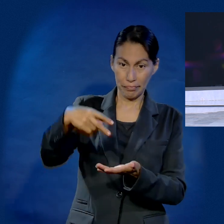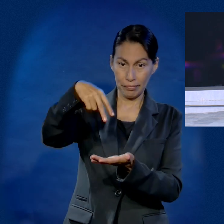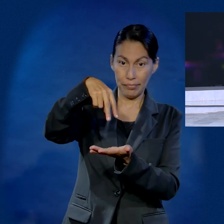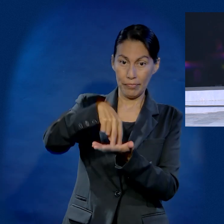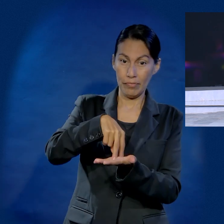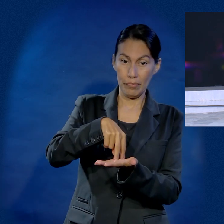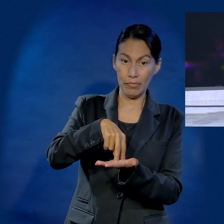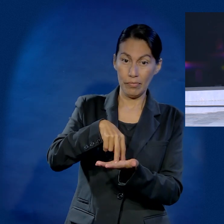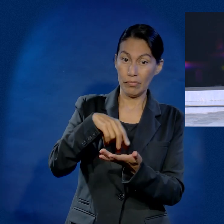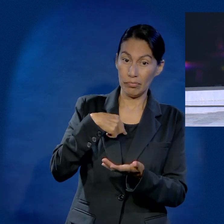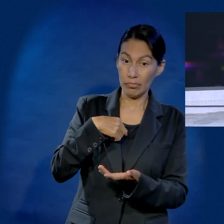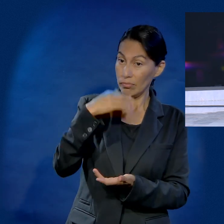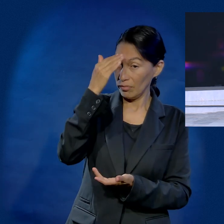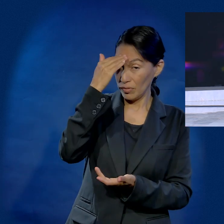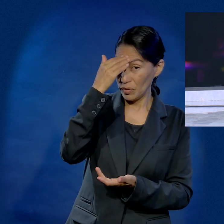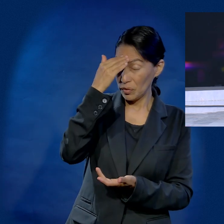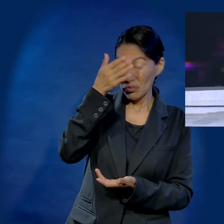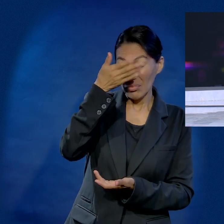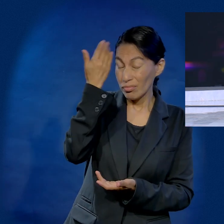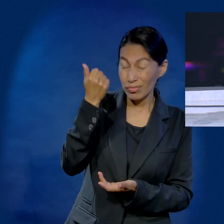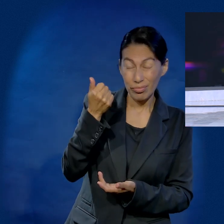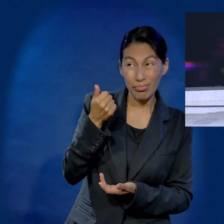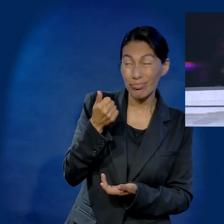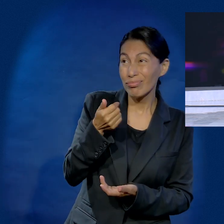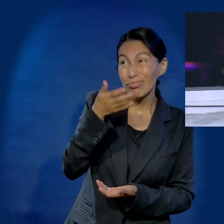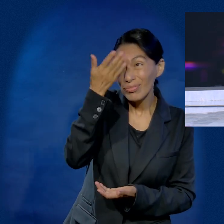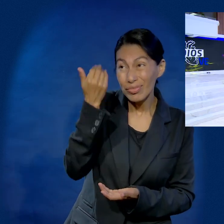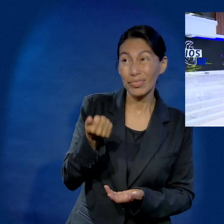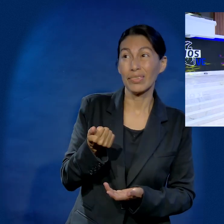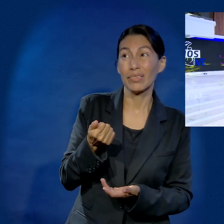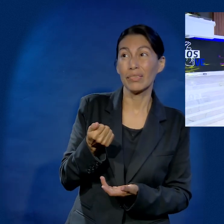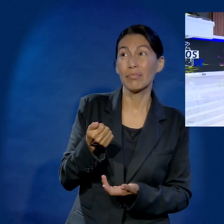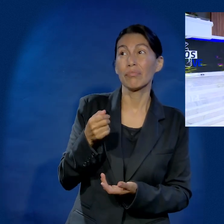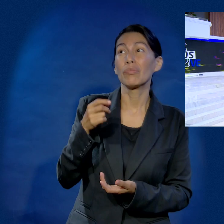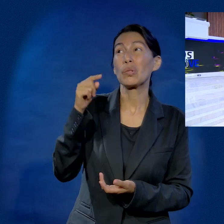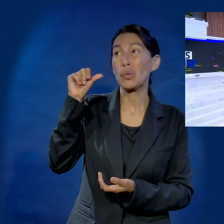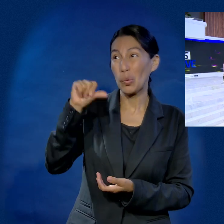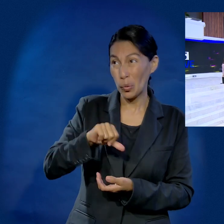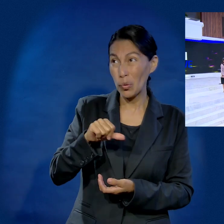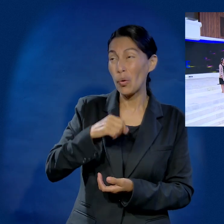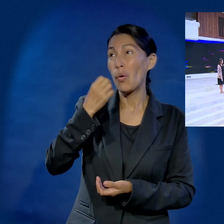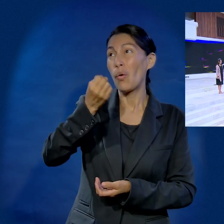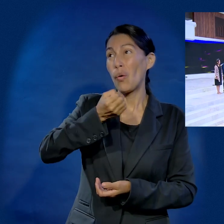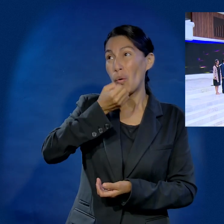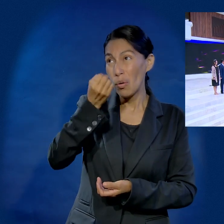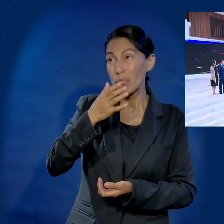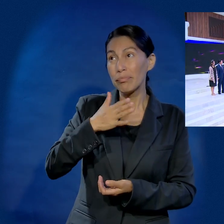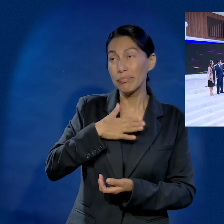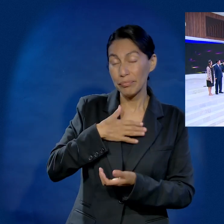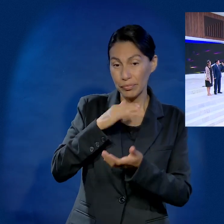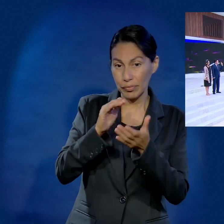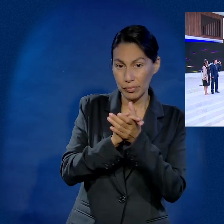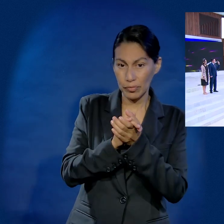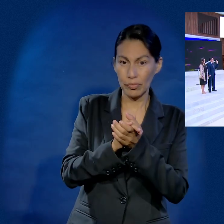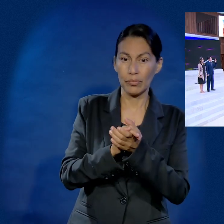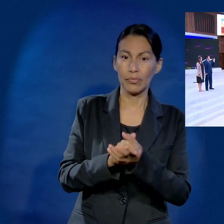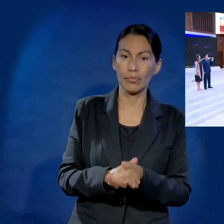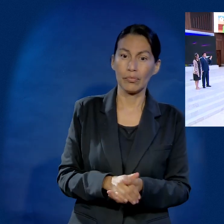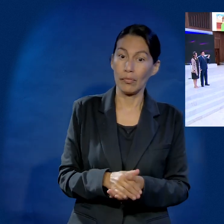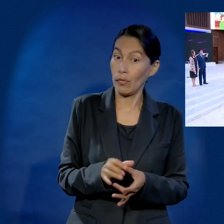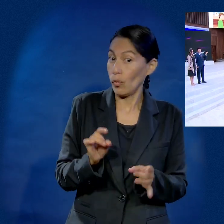usted quisiera. Téngalo aquí en la mente, lo conozca o no. Lo conozca o no.